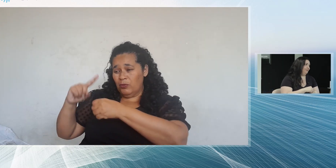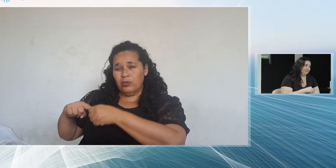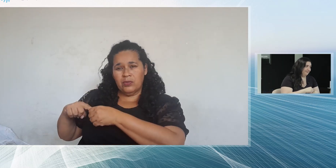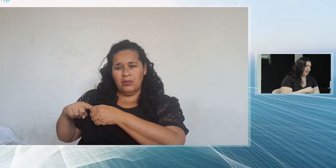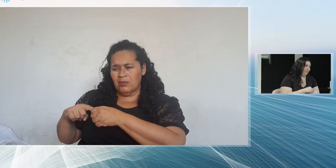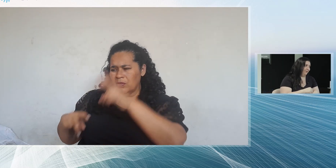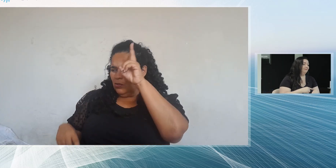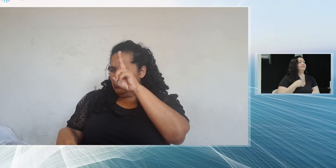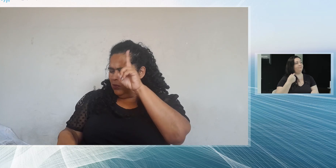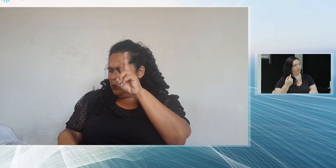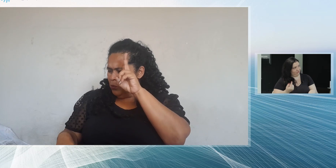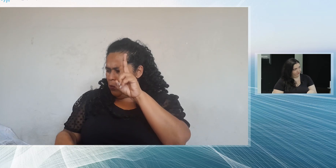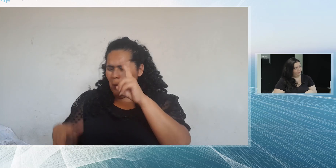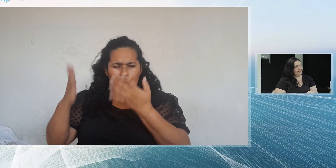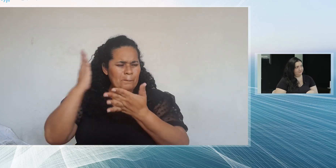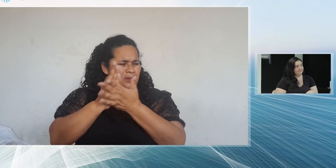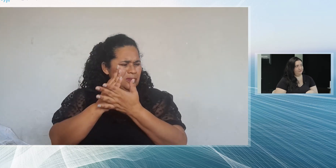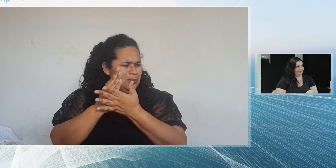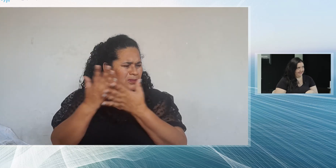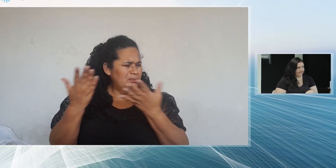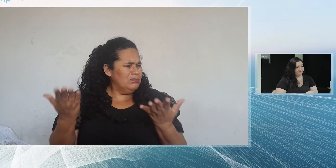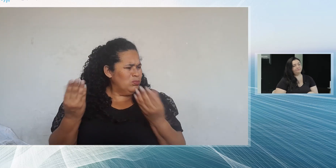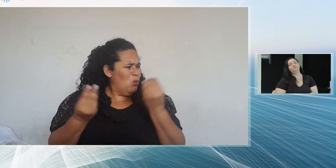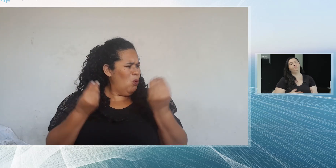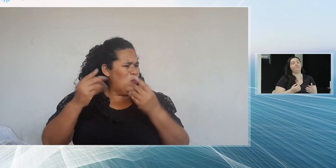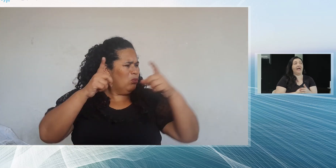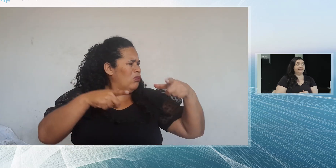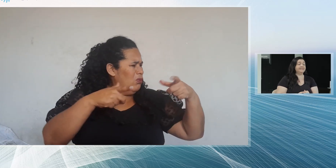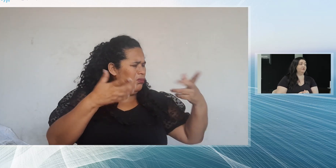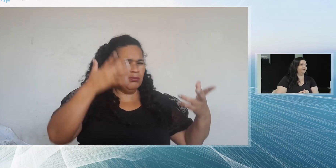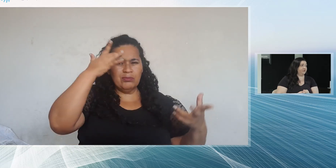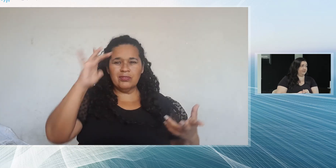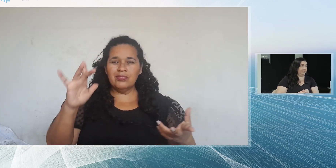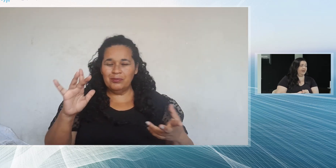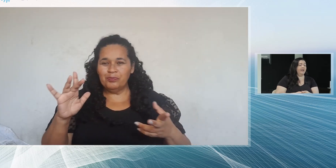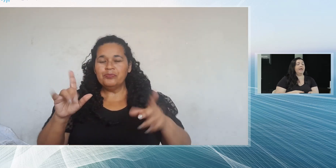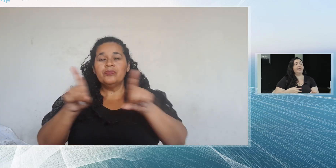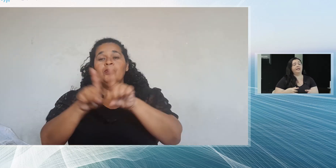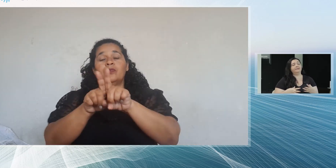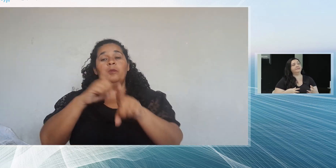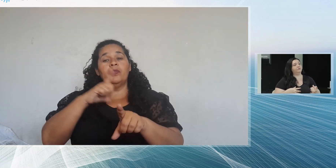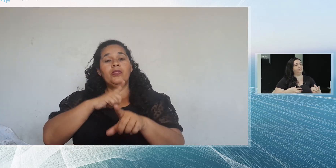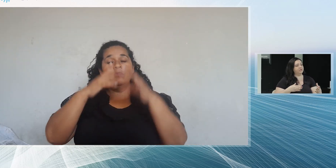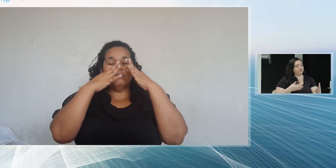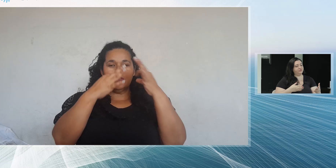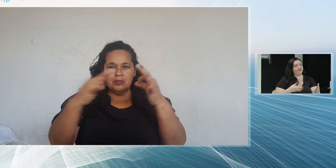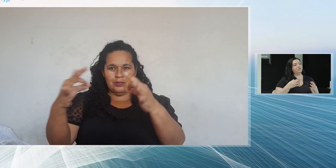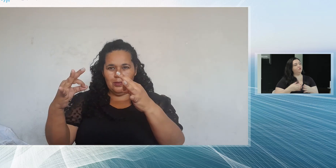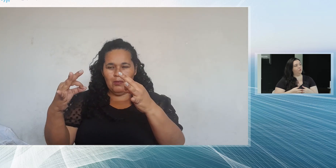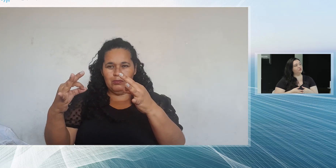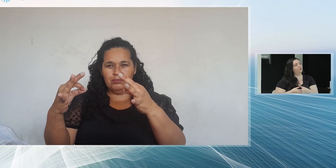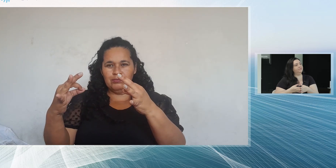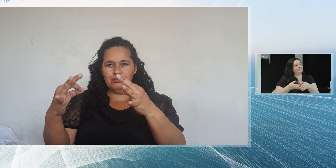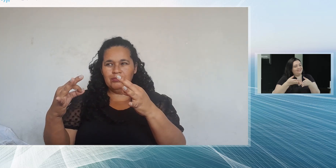volta e não lembra de onde você parou, você pode ter uma dificuldade na atenção alternada. A atenção dividida é aquela atenção que a gente